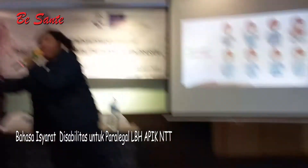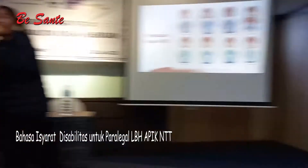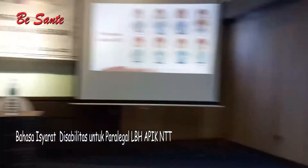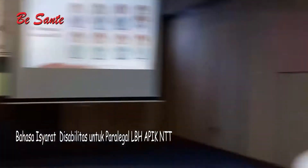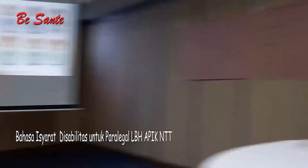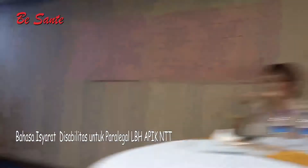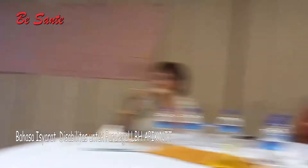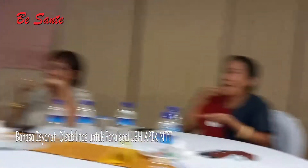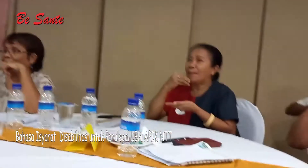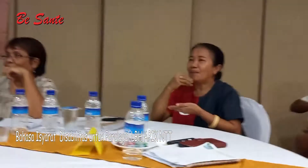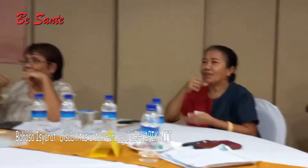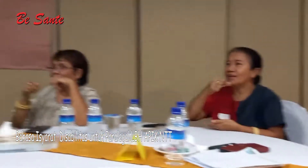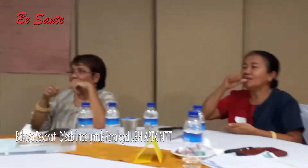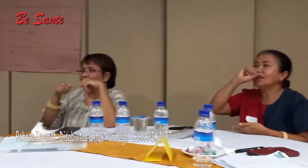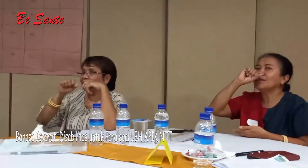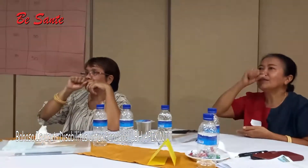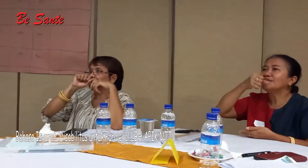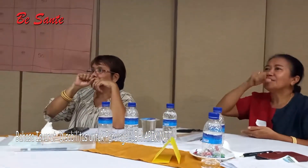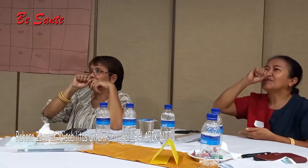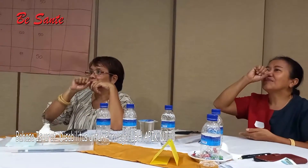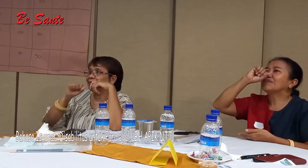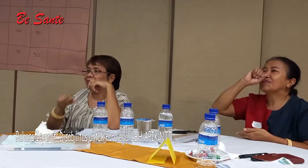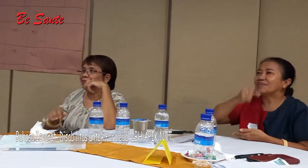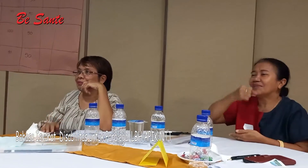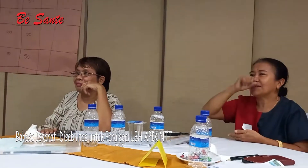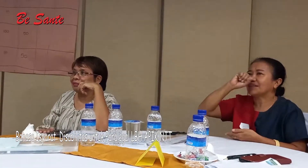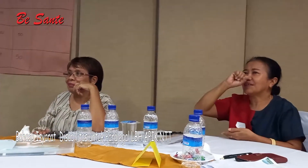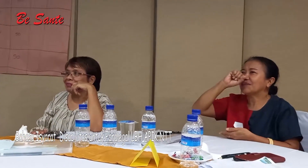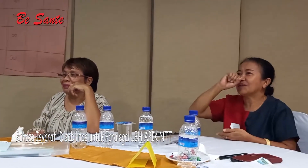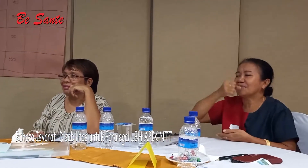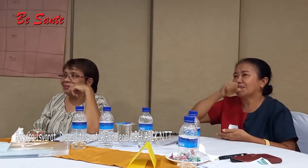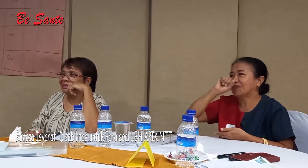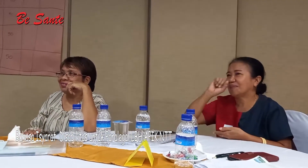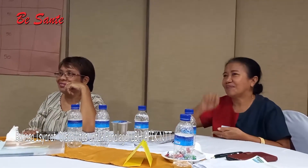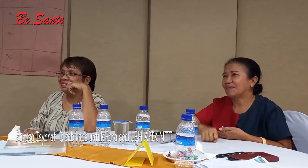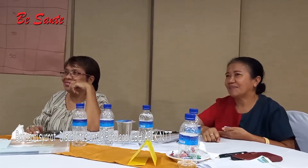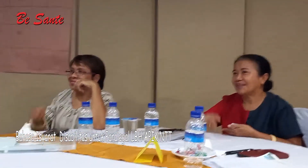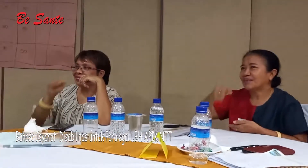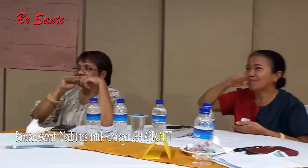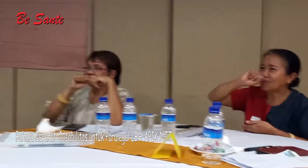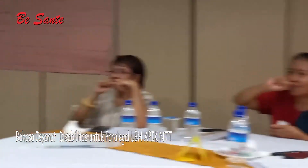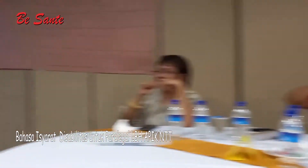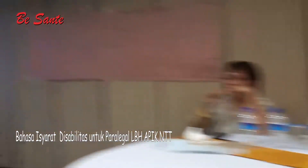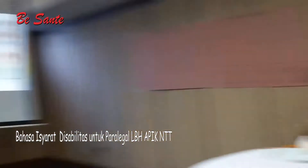Makan. Ada yang tahu minum? Nah, pintar semua jadi JBI ini. Minum.